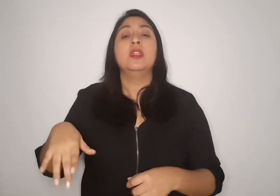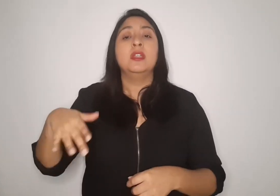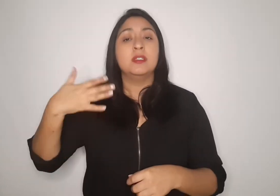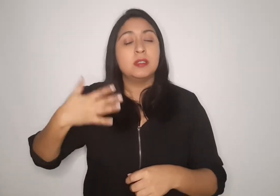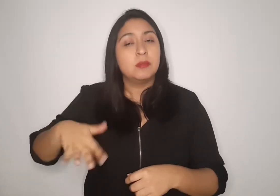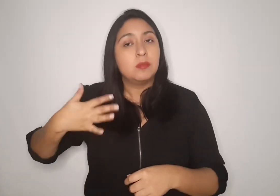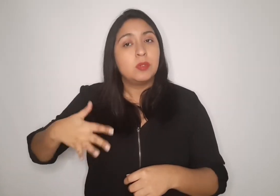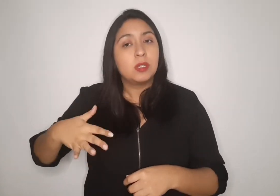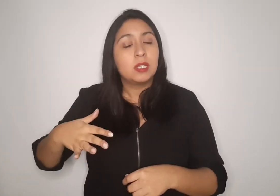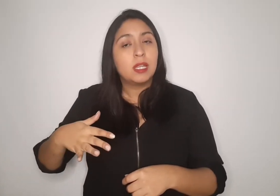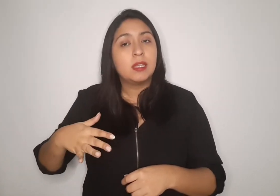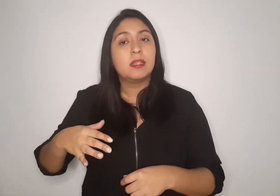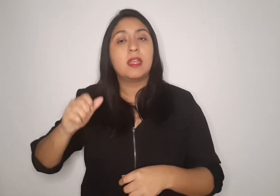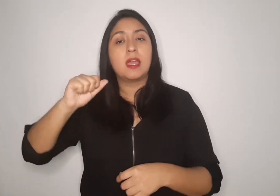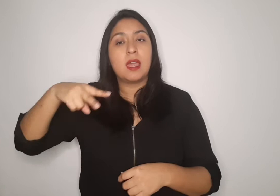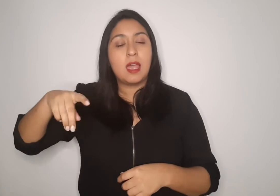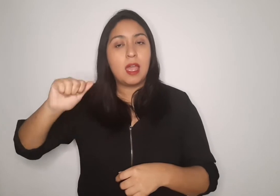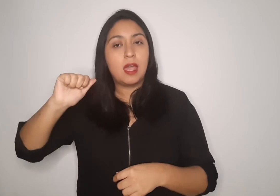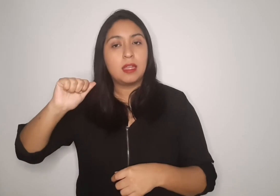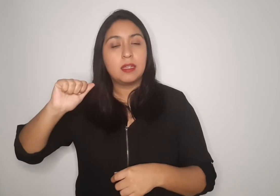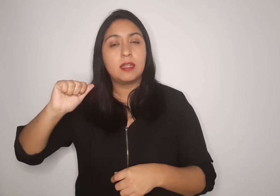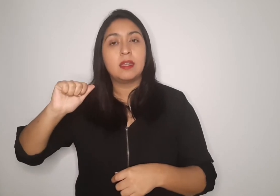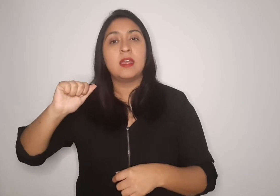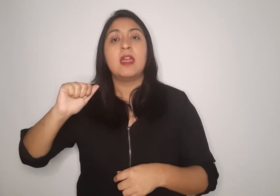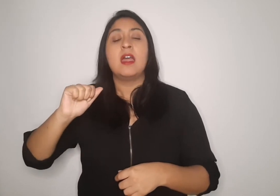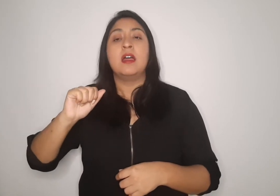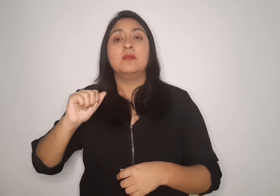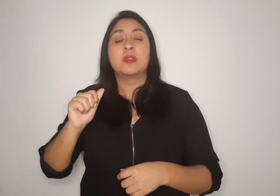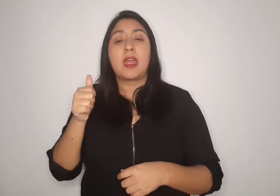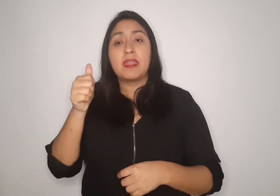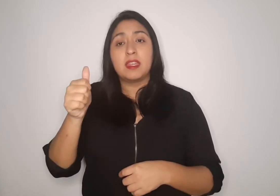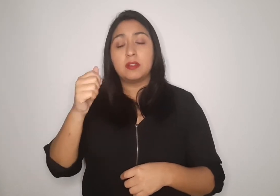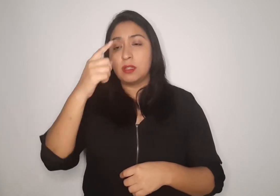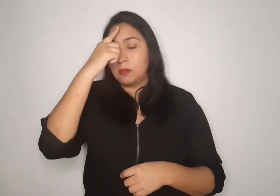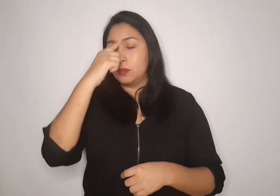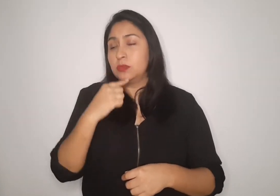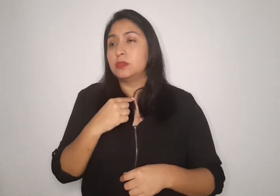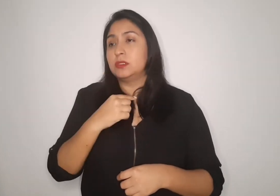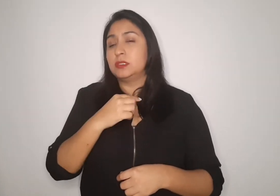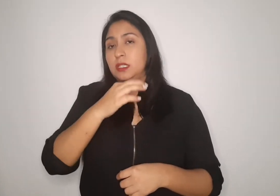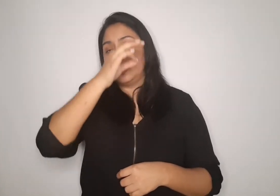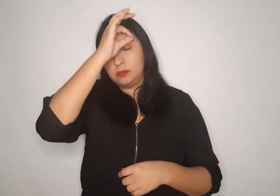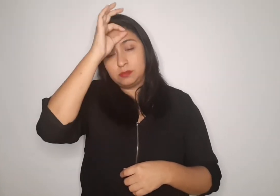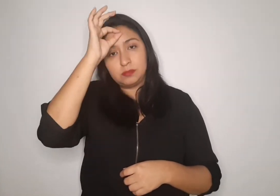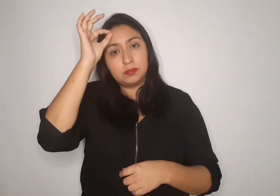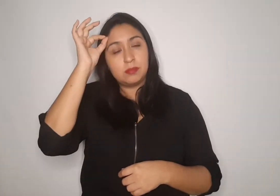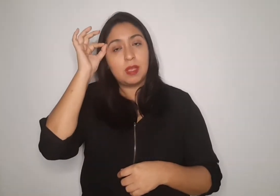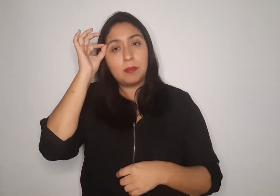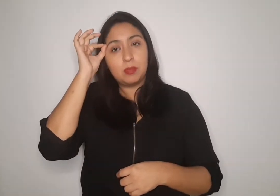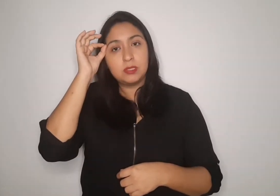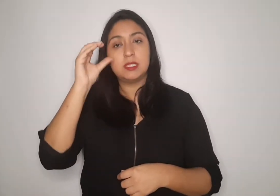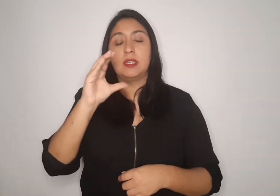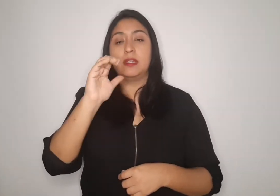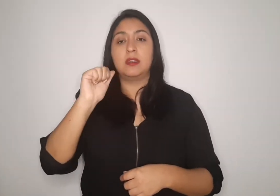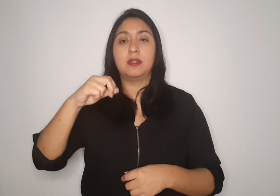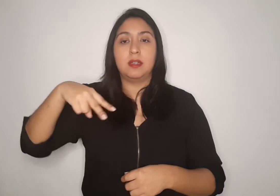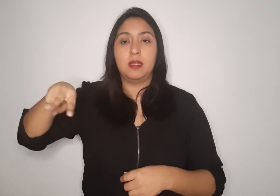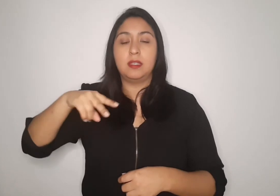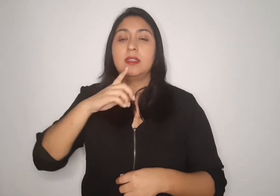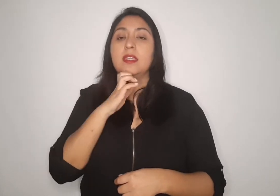Cañete. Y tuve una gran conversación con ella. Ella hizo un museo mapuche, ya lo renovó, y